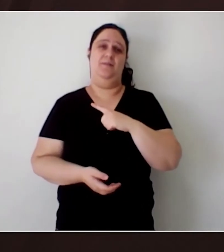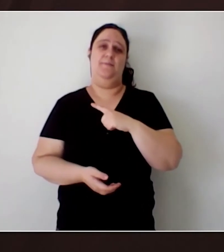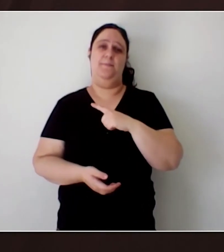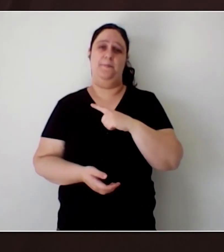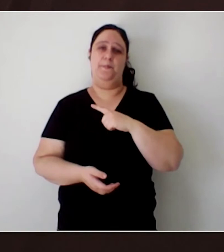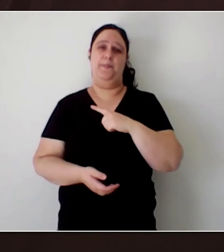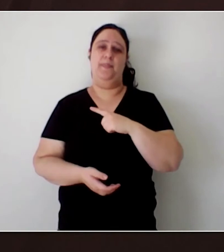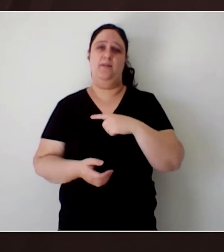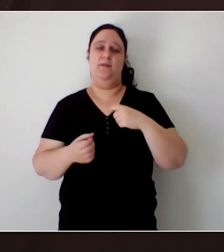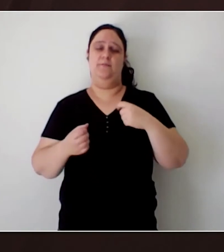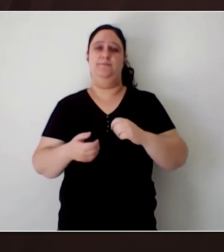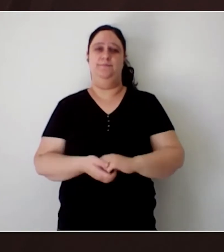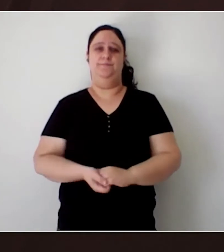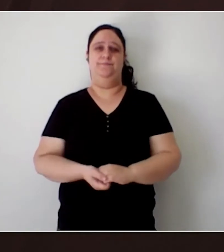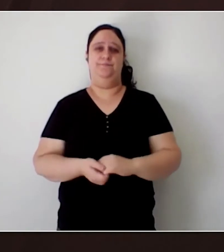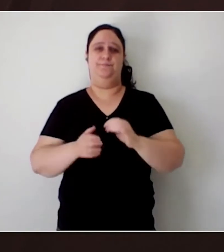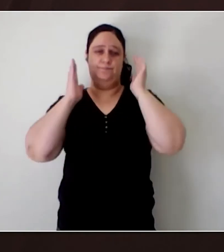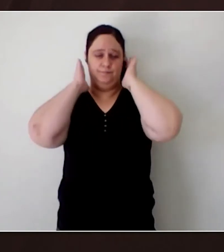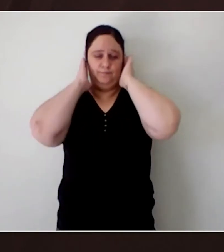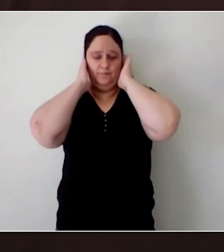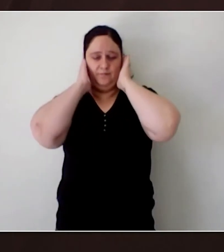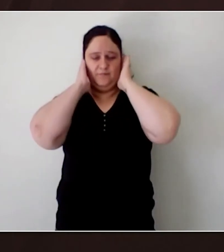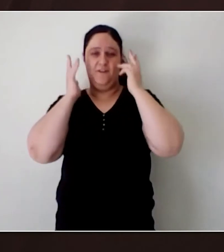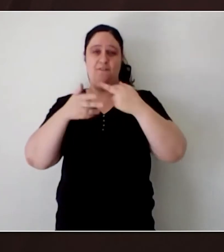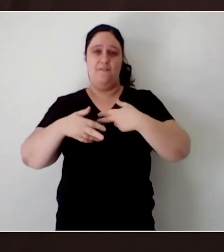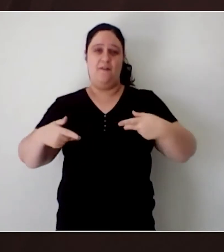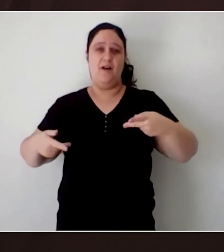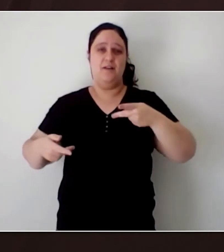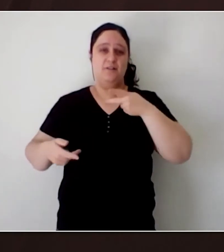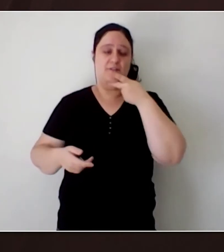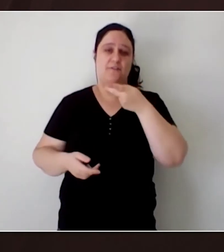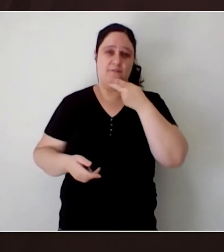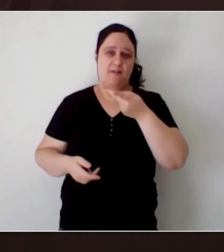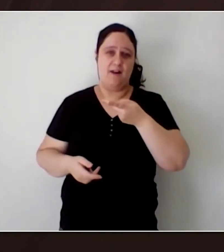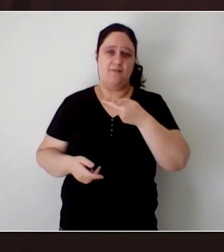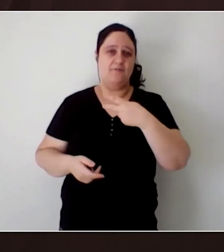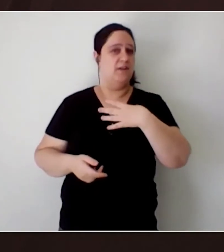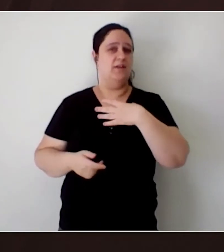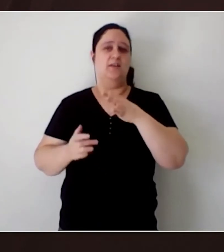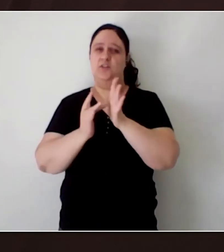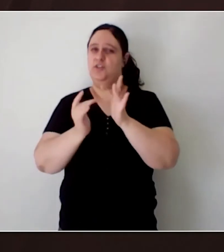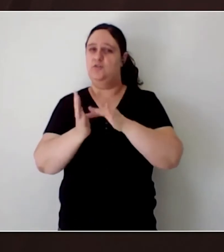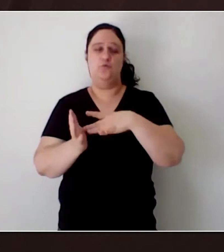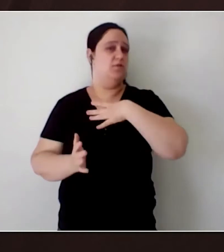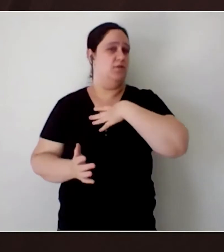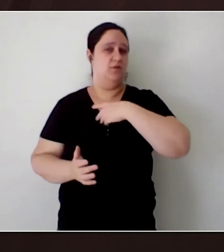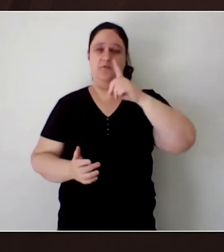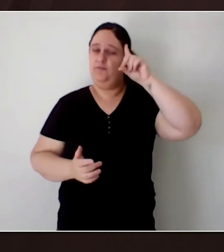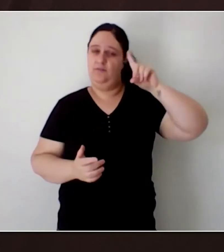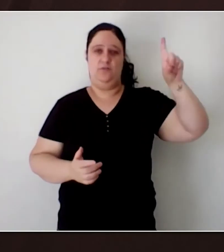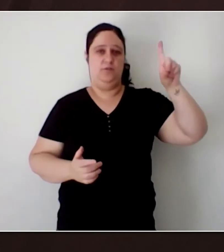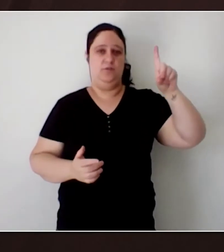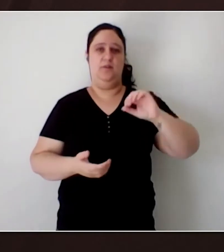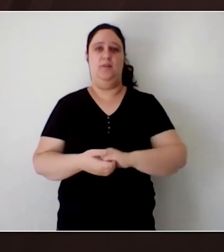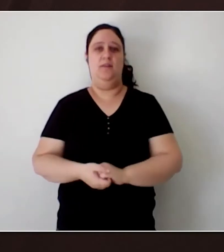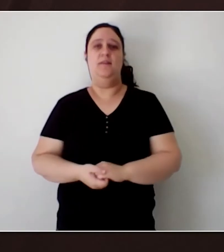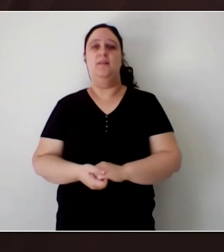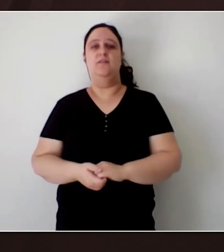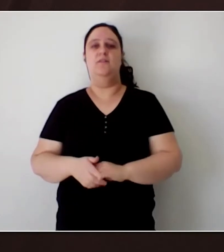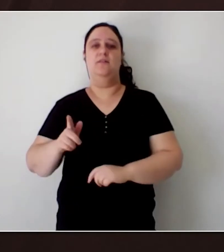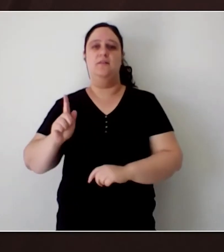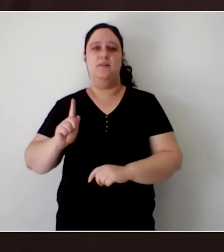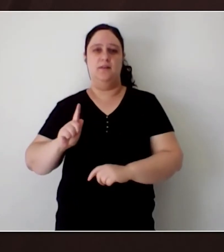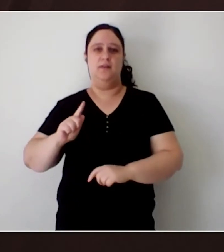pelo gnosticismo. E o gnosticismo pregava que a carne já